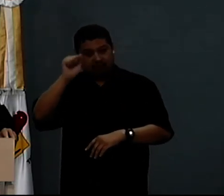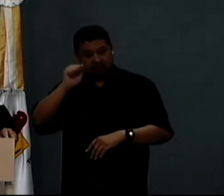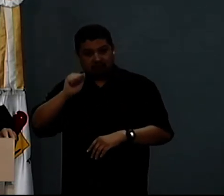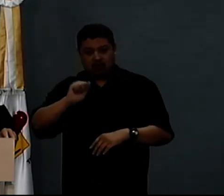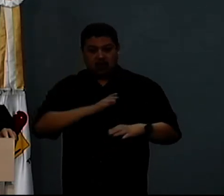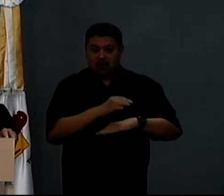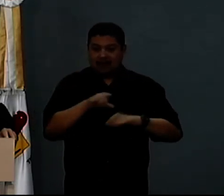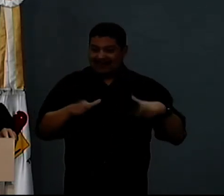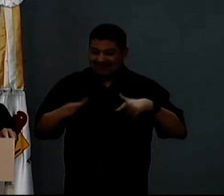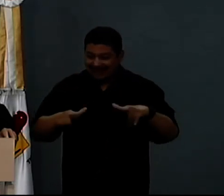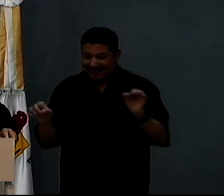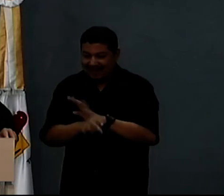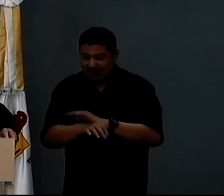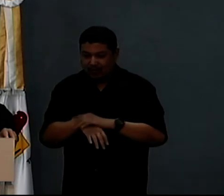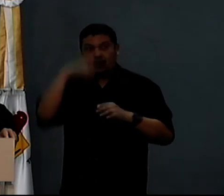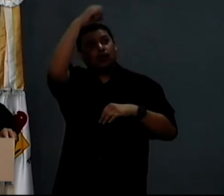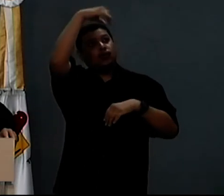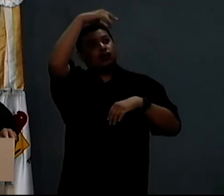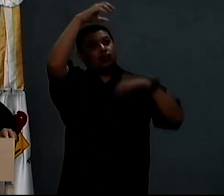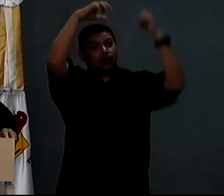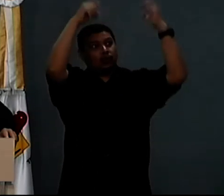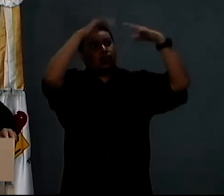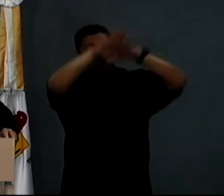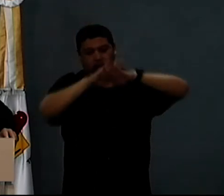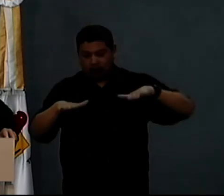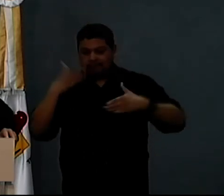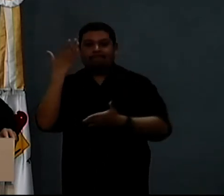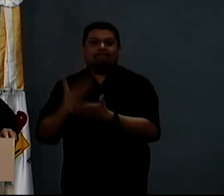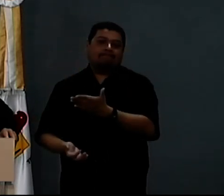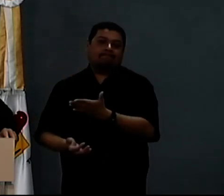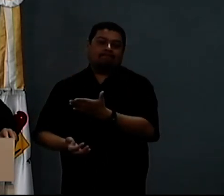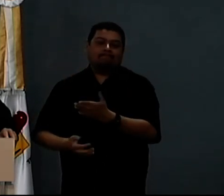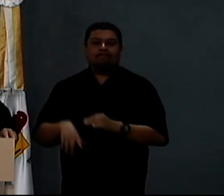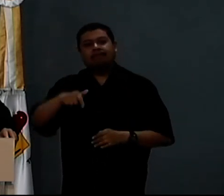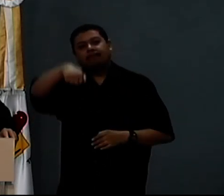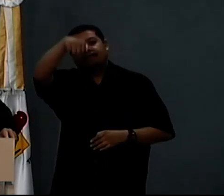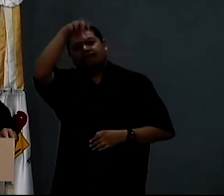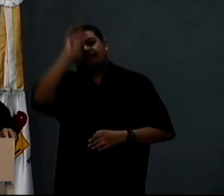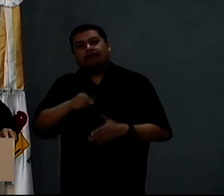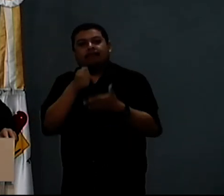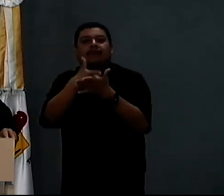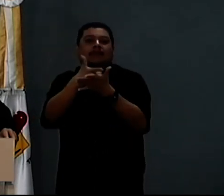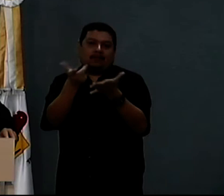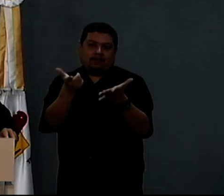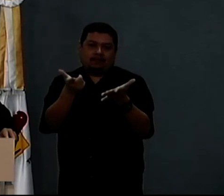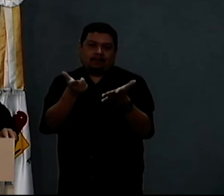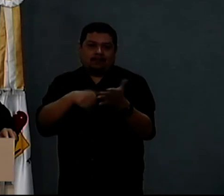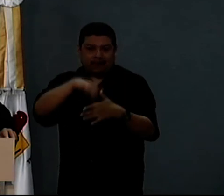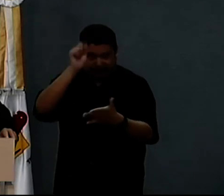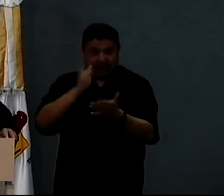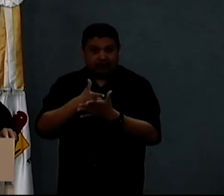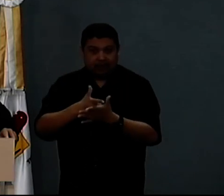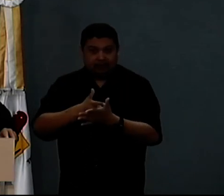aí pergunto, quem está pagando por tudo isso? Será que é a própria empresa que está pagando e ninguém vai tirar de bolso de ninguém para pagar isso